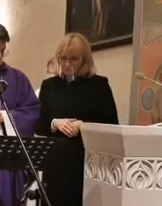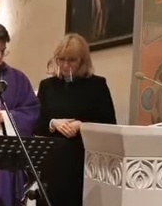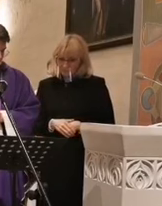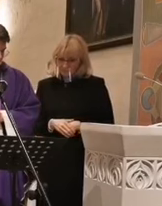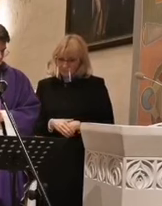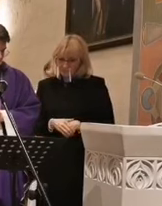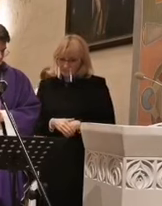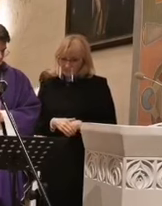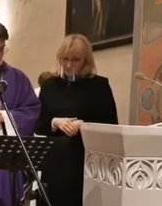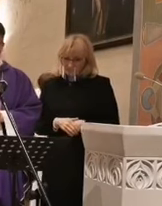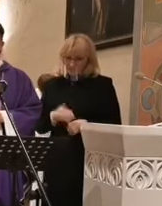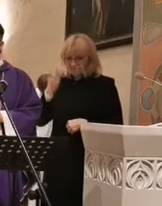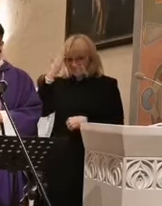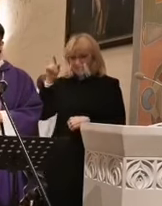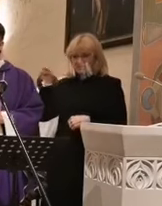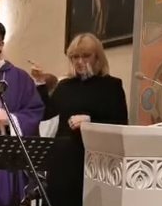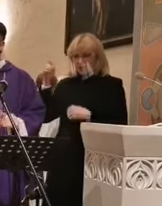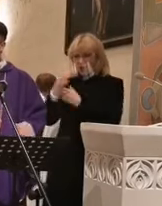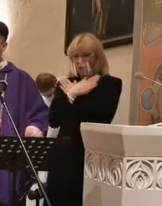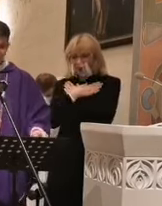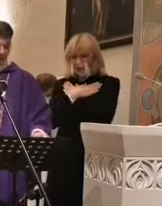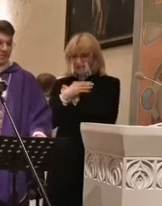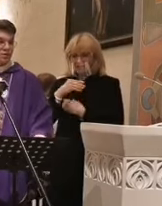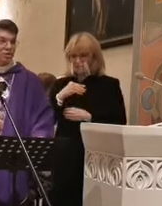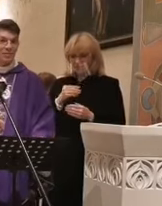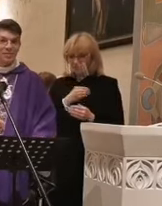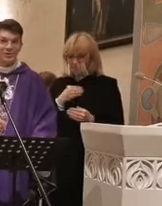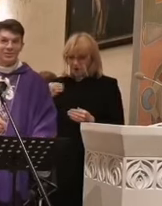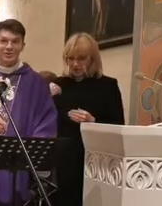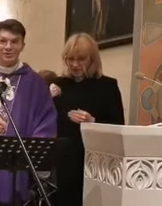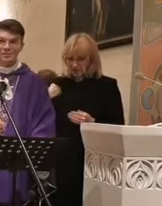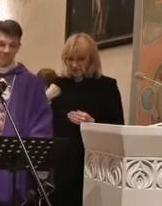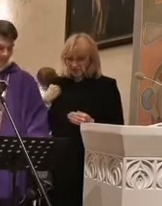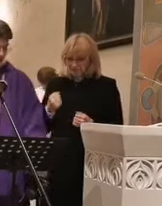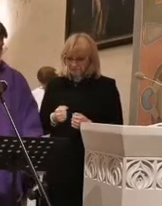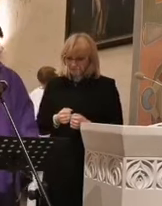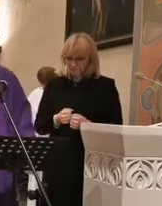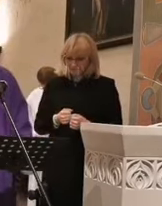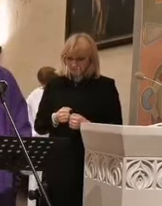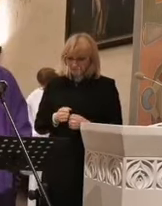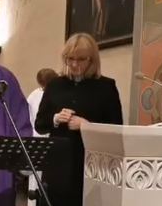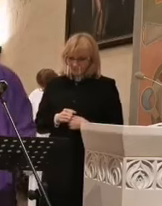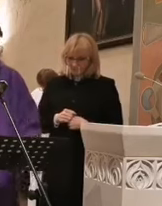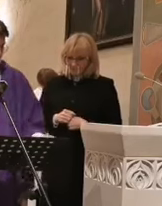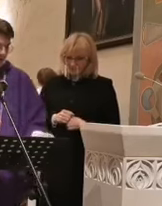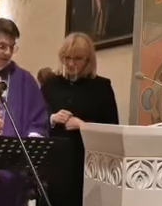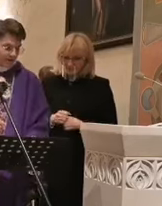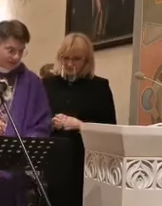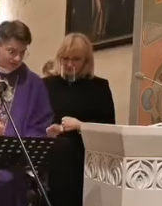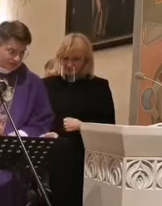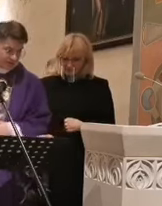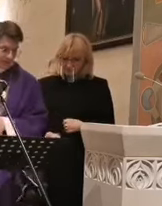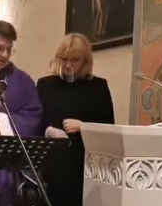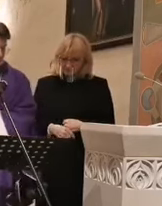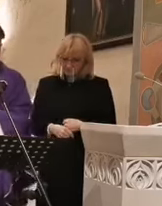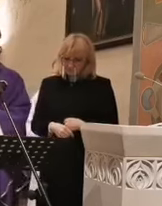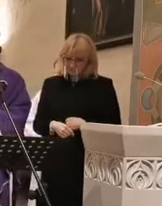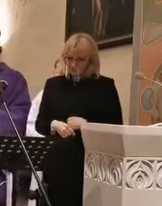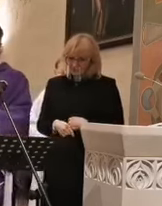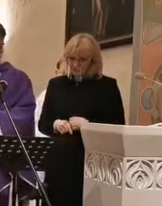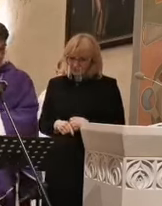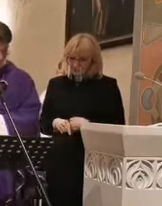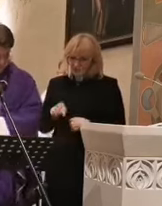Dio. Benvenuti in Polonia. Teraz przeczytam po polsku, to powiedziałem. Drogi Ojcze Gibsonie, Twoja wizyta w Polsce